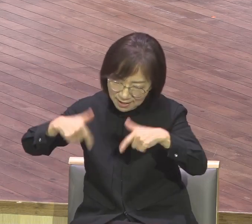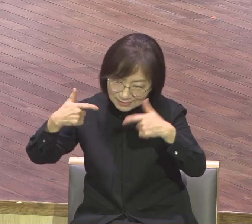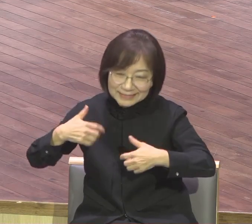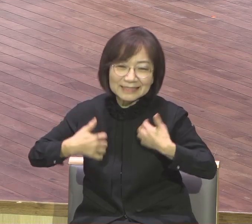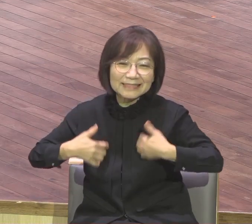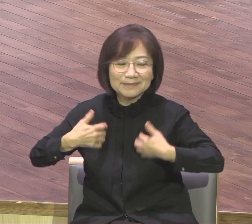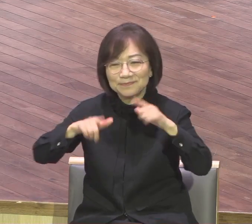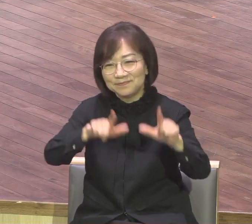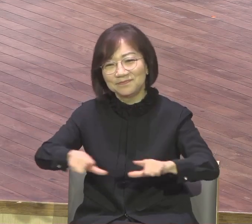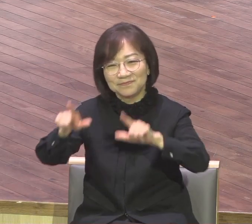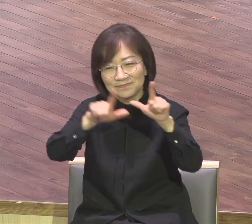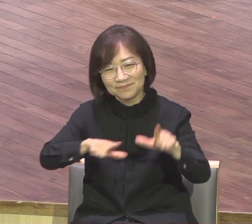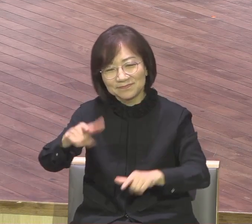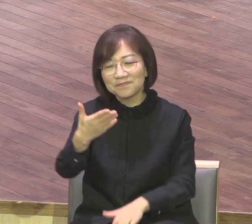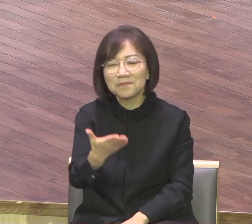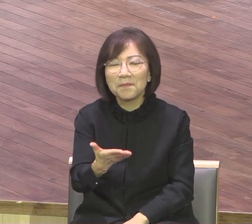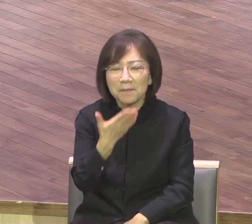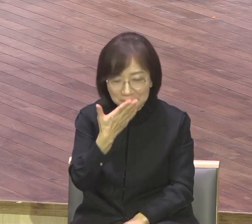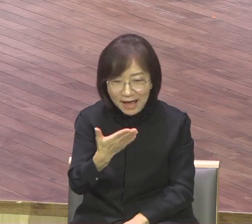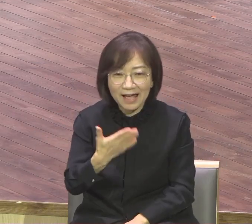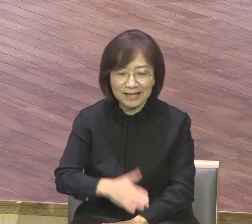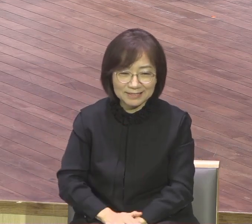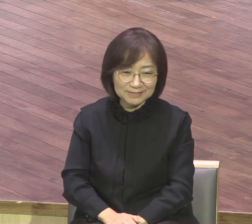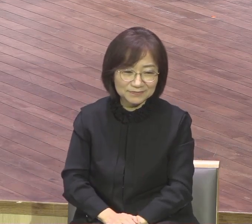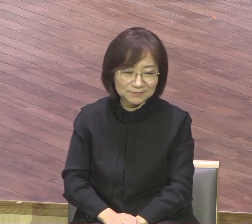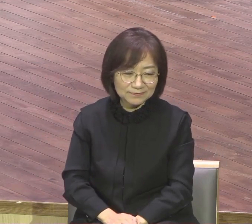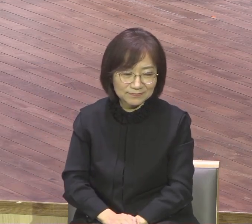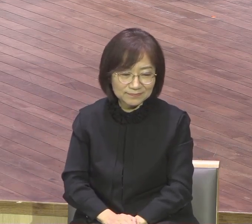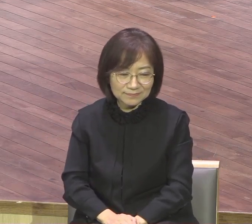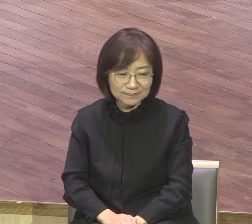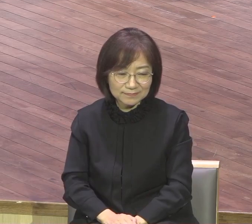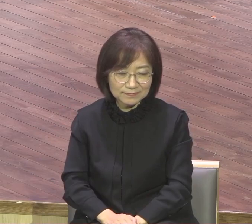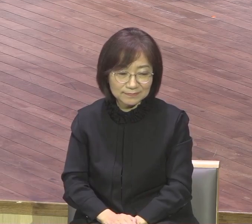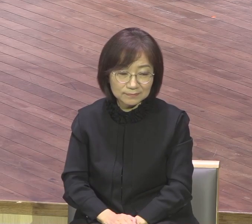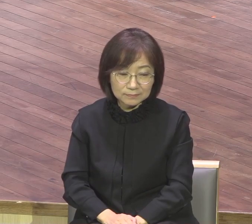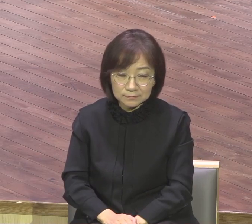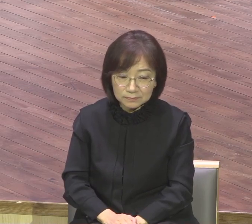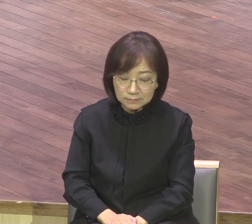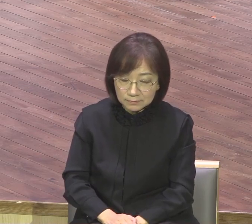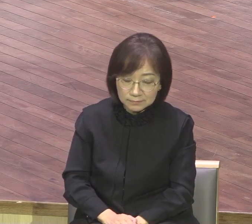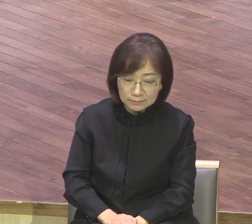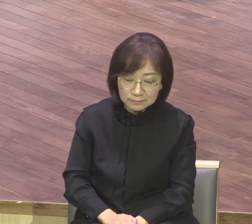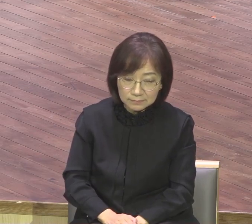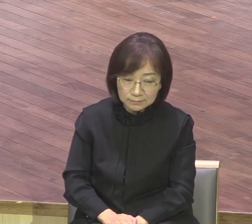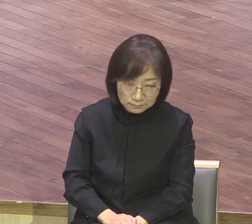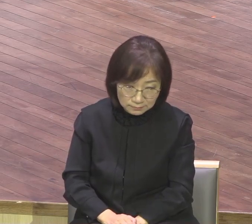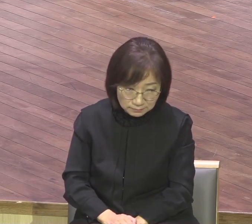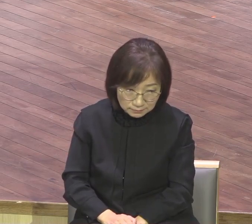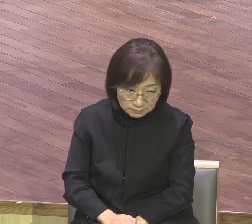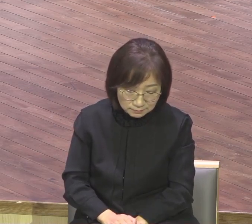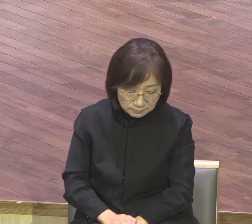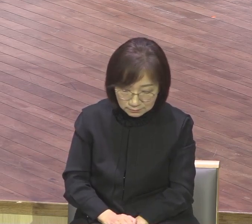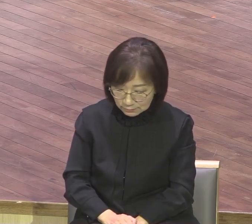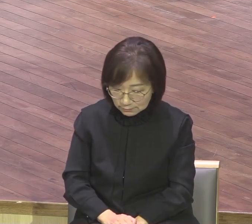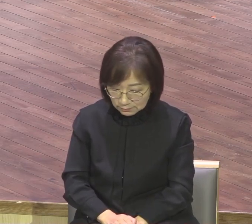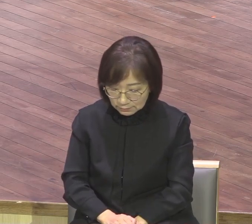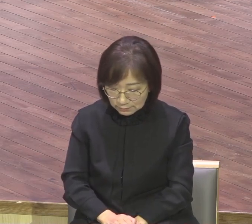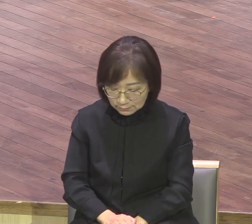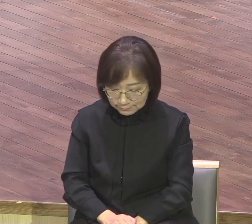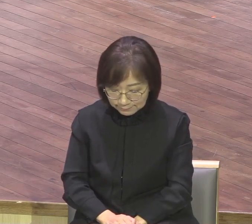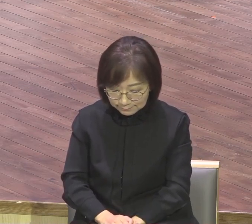Por eso nosotros tenemos que vivir dentro de Cristo Jesús siempre una vida de regocijar. 우리에게 부탁하고 있잖아요. 주